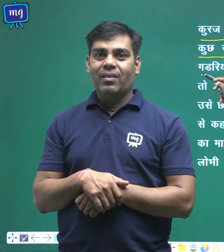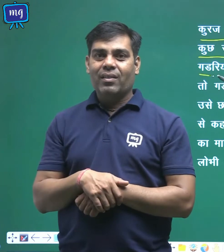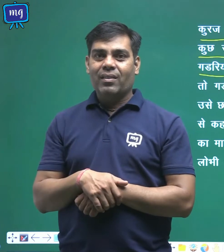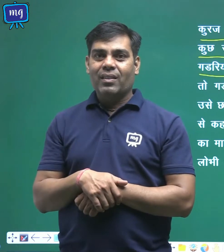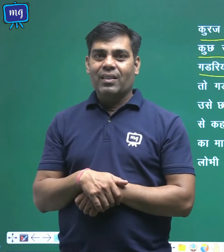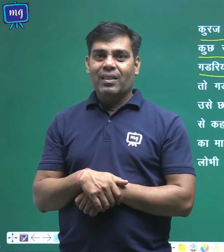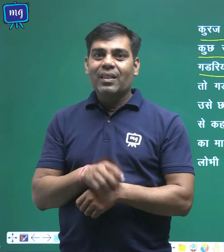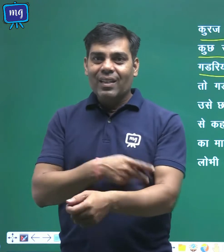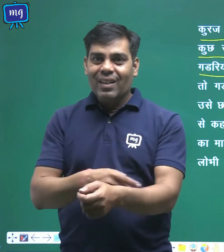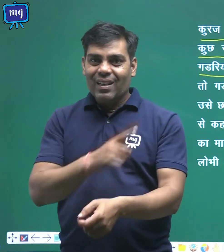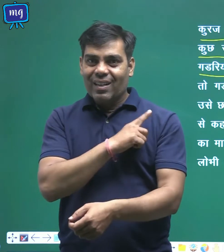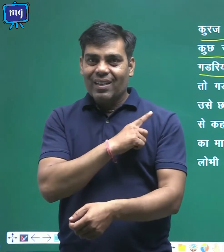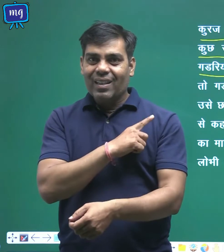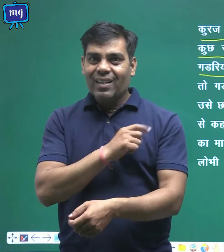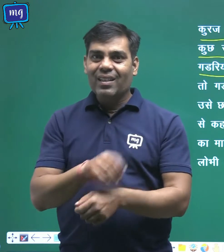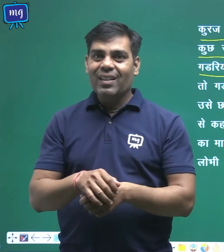गडरिया आया।